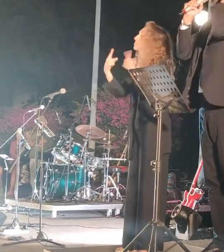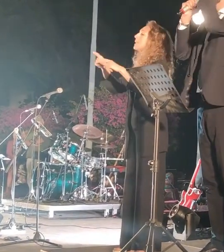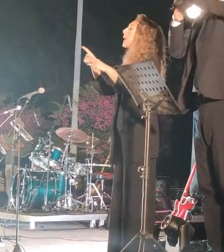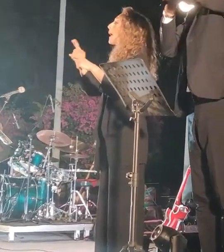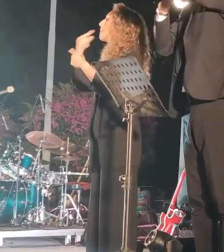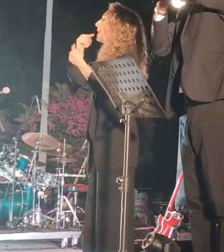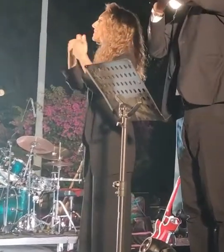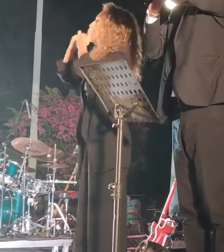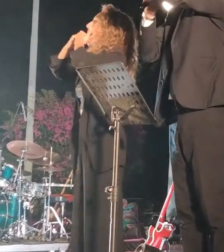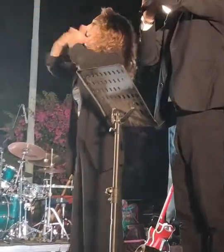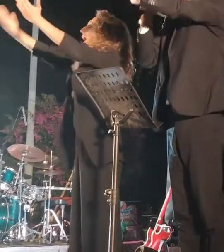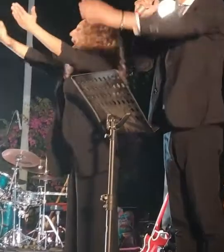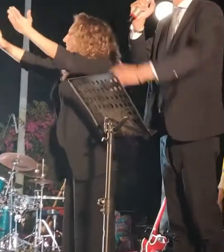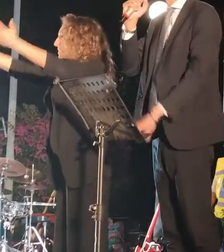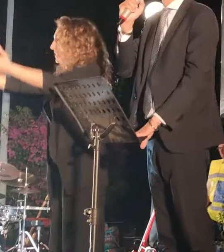Messina, grazie!